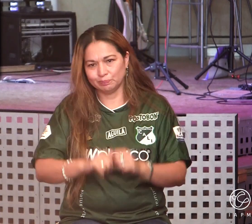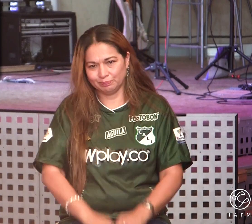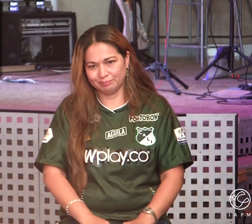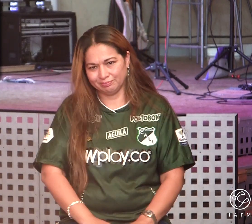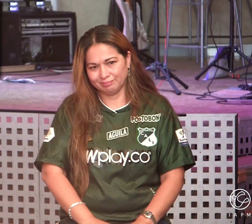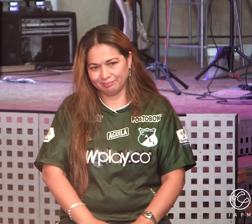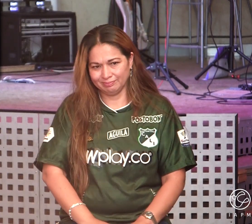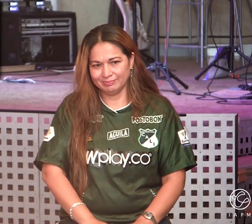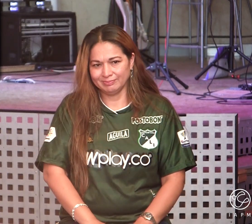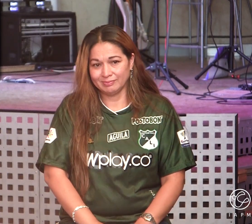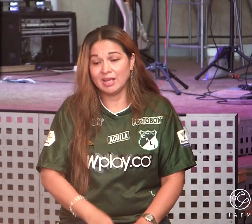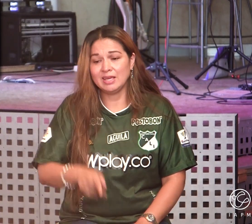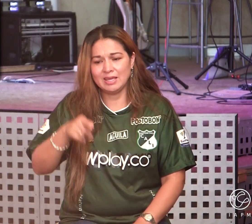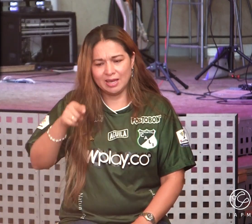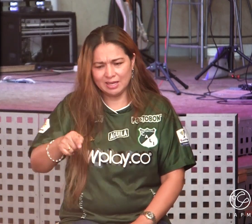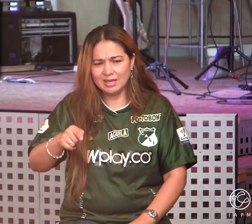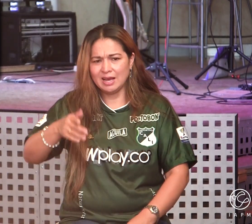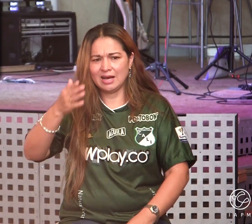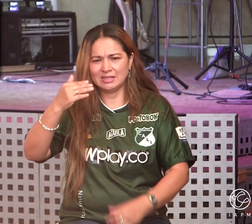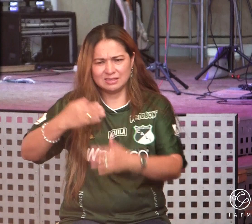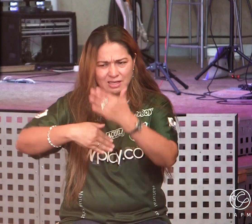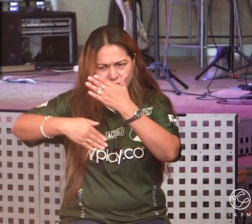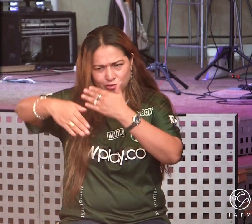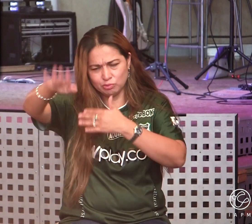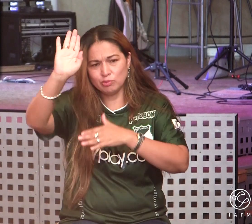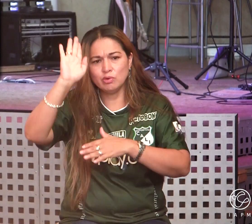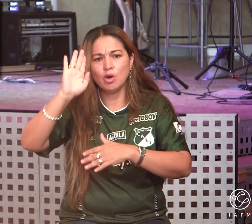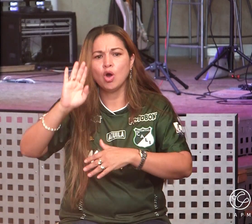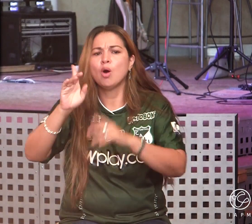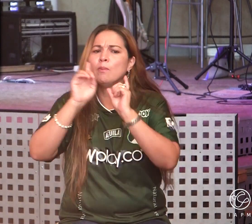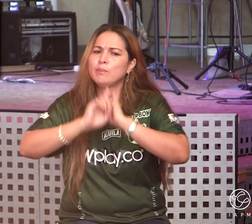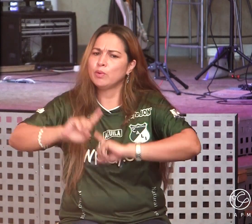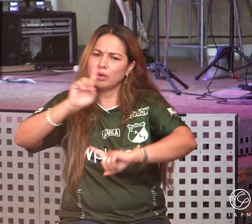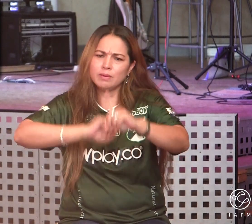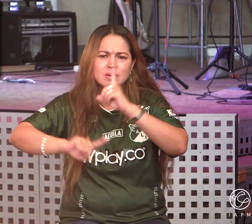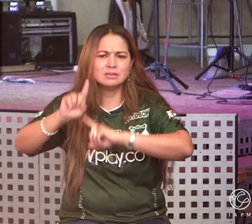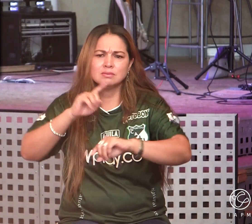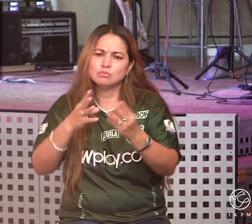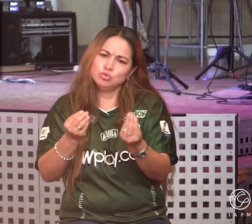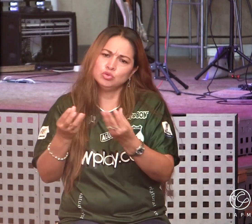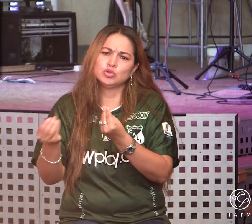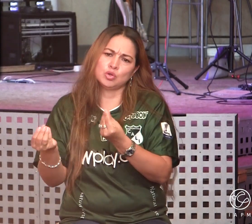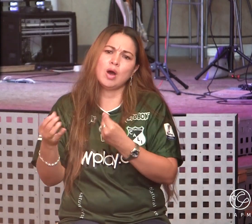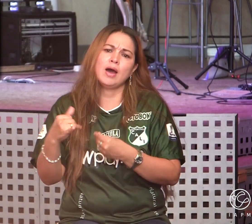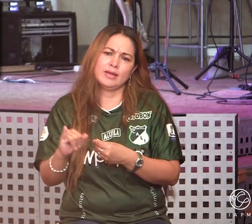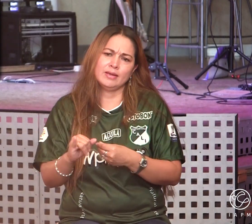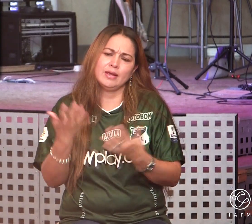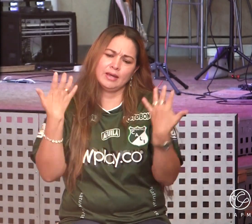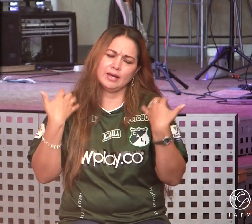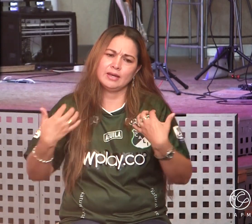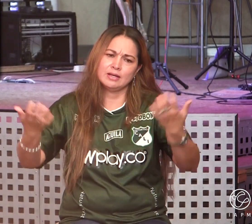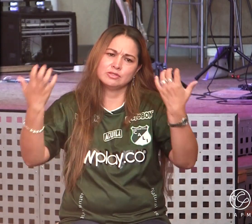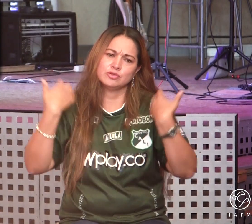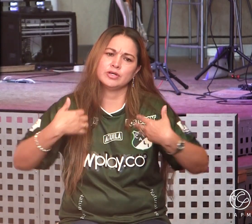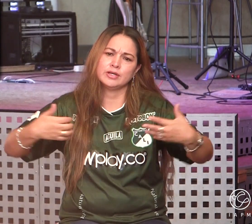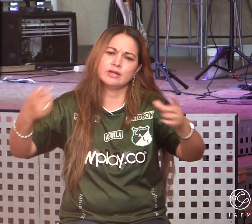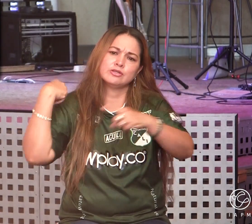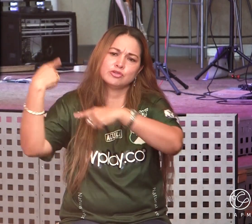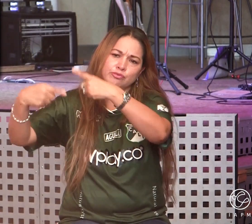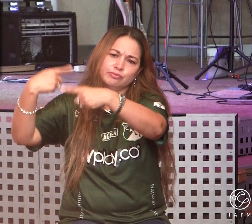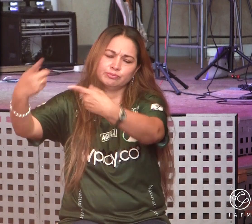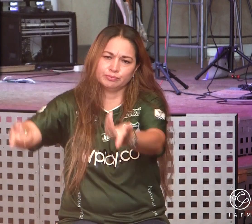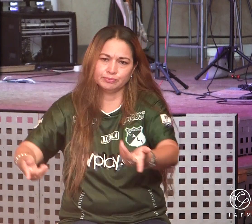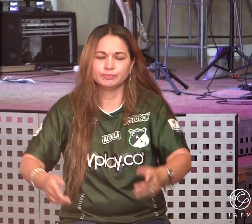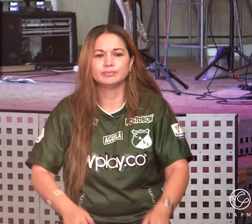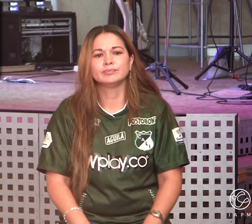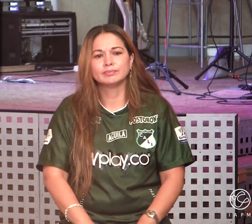a genealogía natural, pues son los israelíes, son los israelitas, para que más o menos me entiendas de lo que estoy diciendo. Entonces